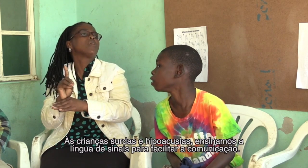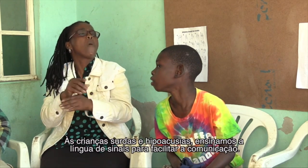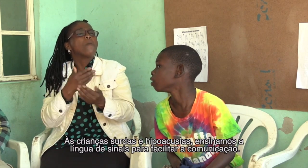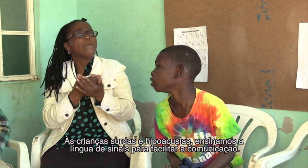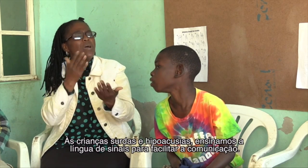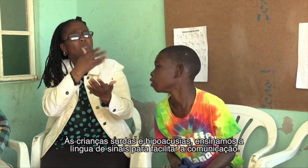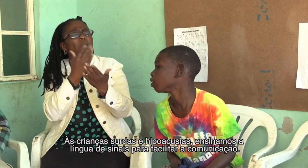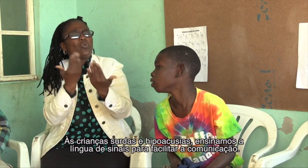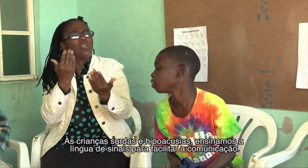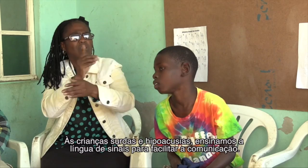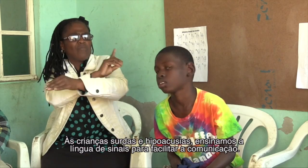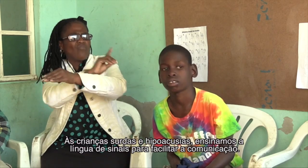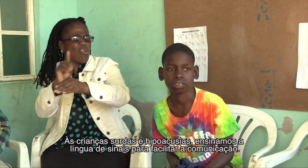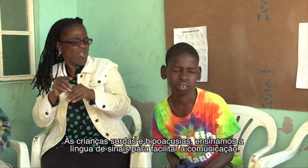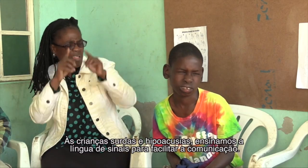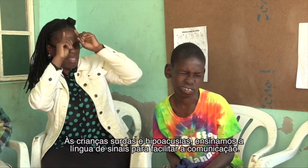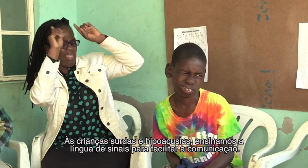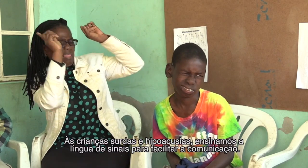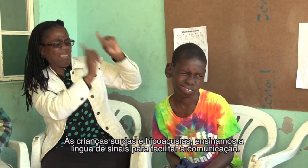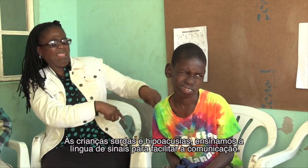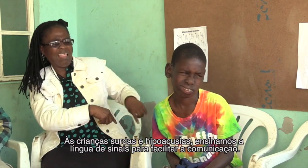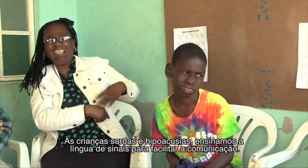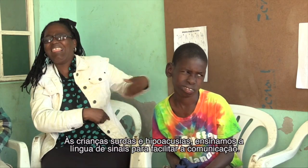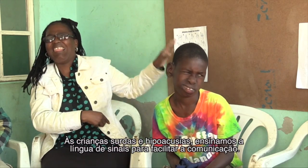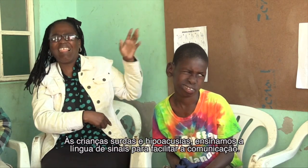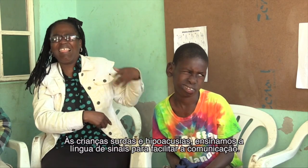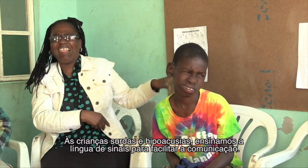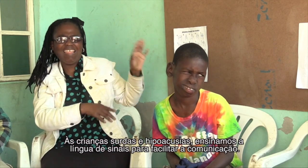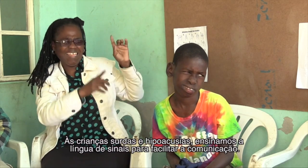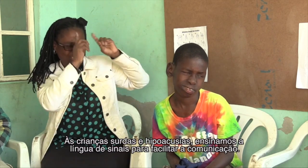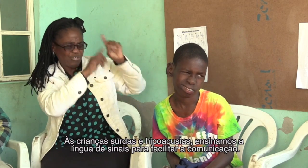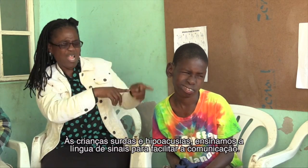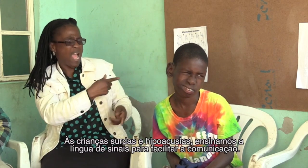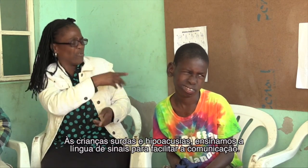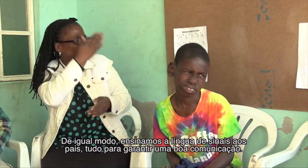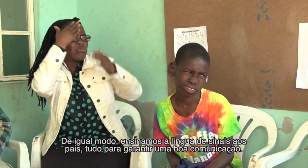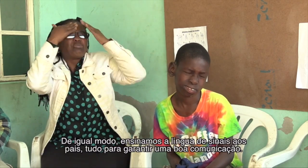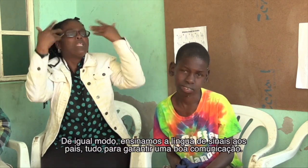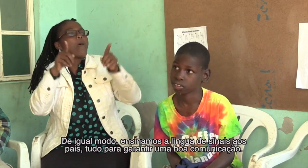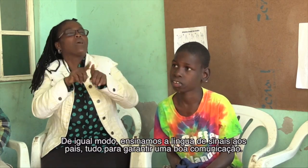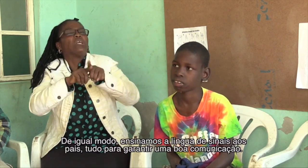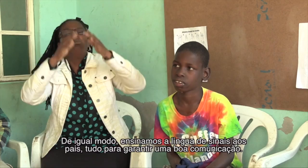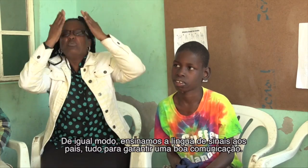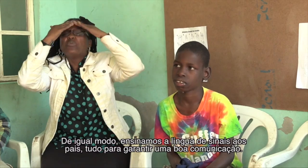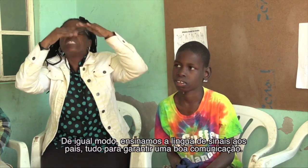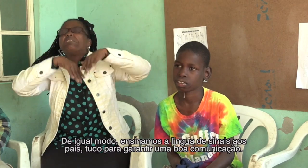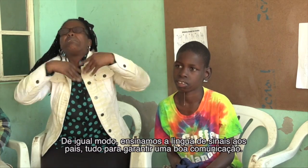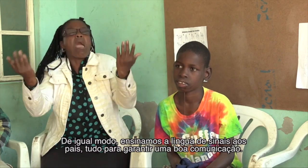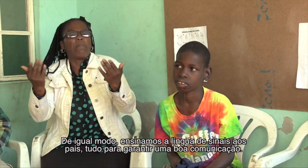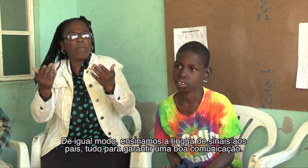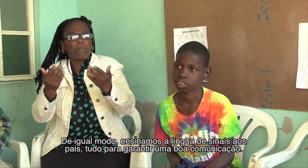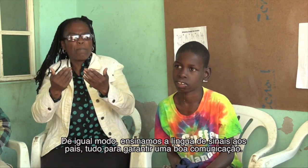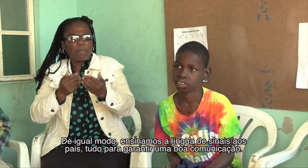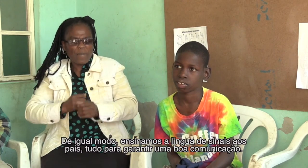ensinamos a língua de sinais para facilitar a comunicação. De igual